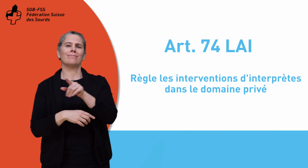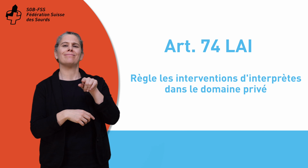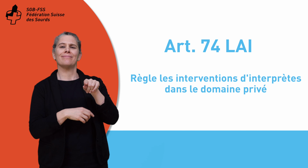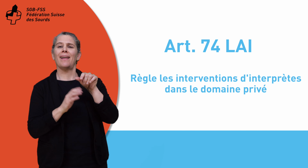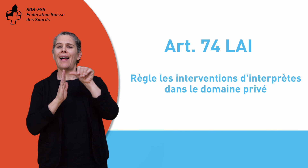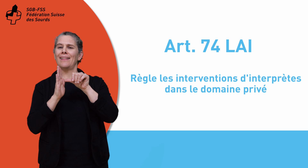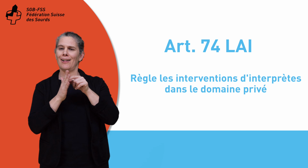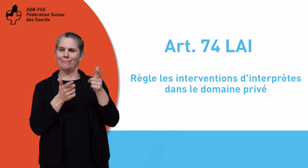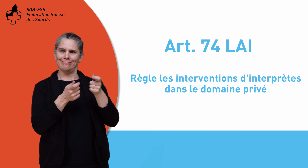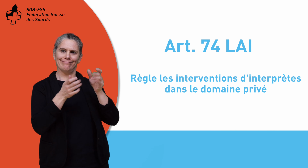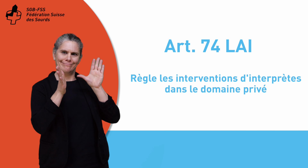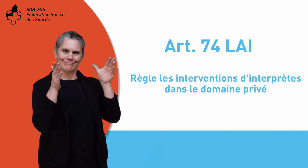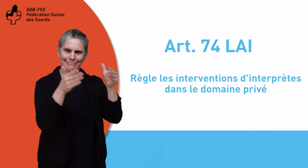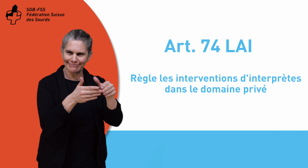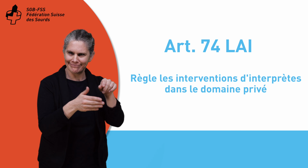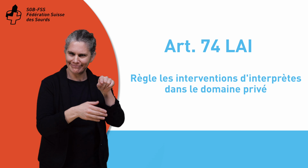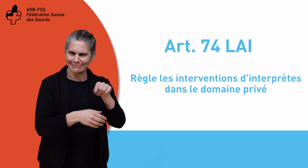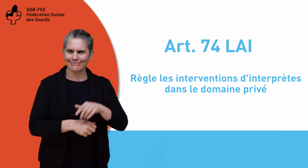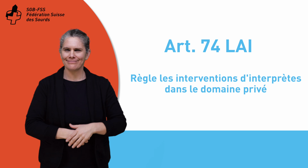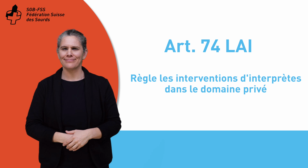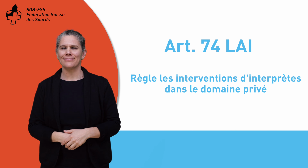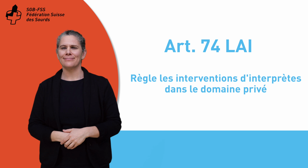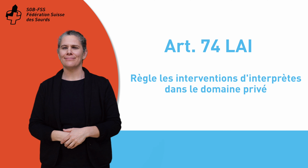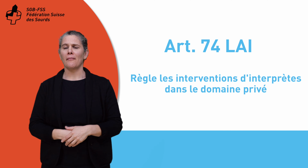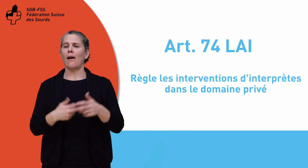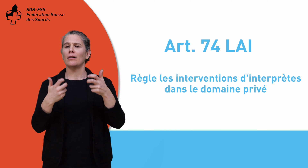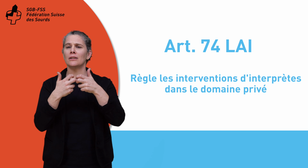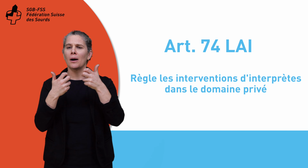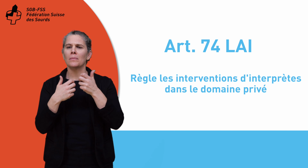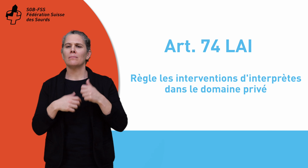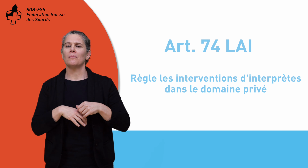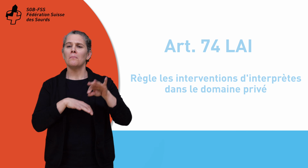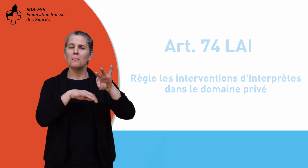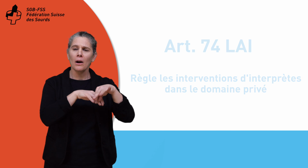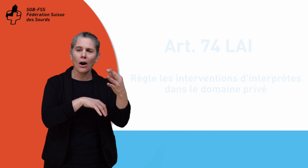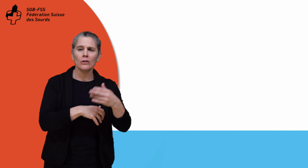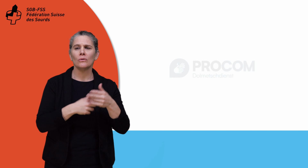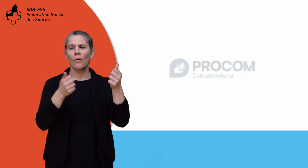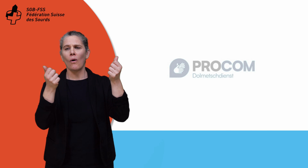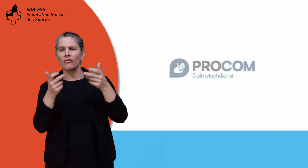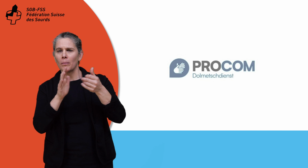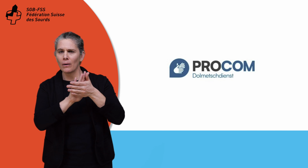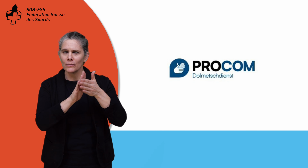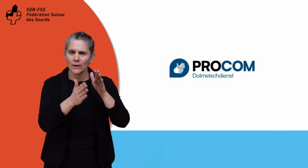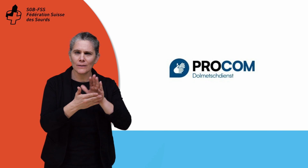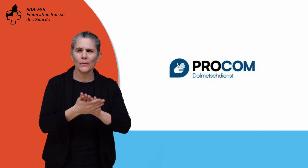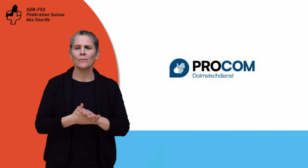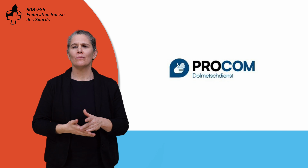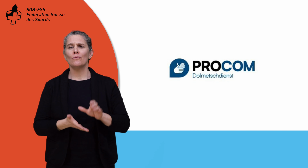les événements associatifs, les cours et séminaires privés, etc. Procom reçoit chaque